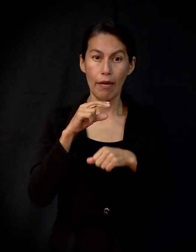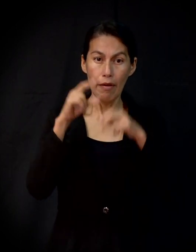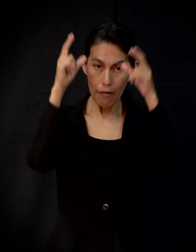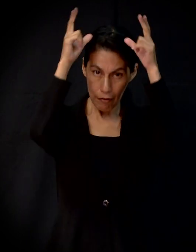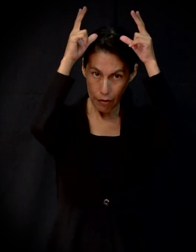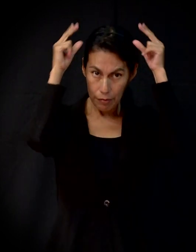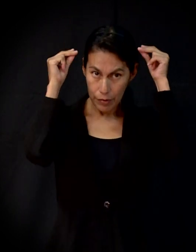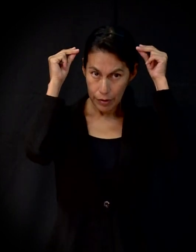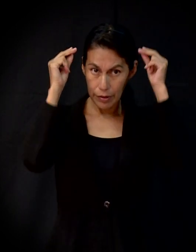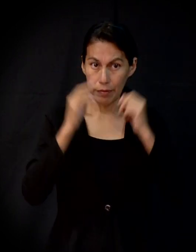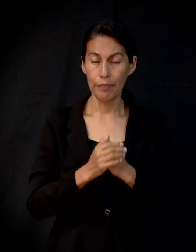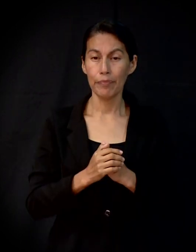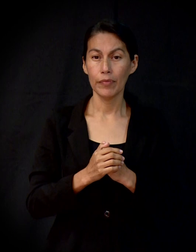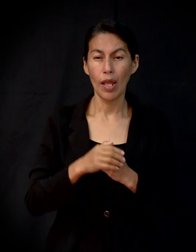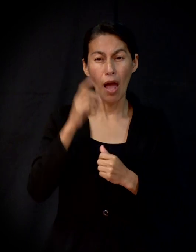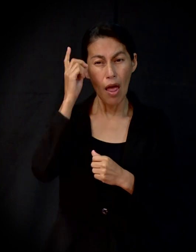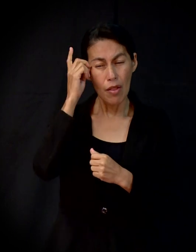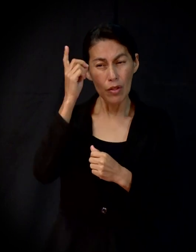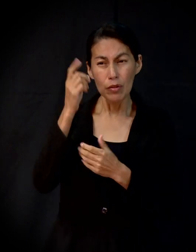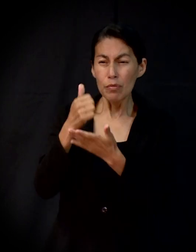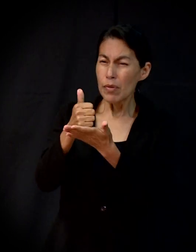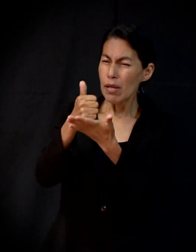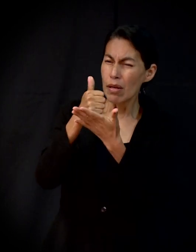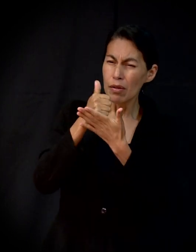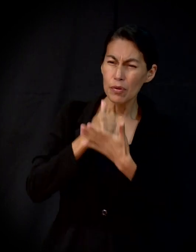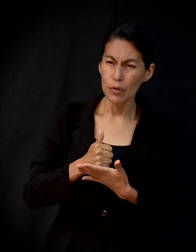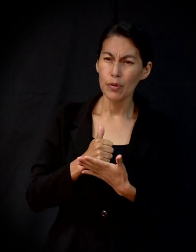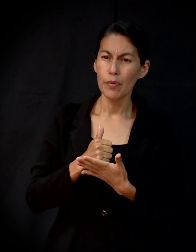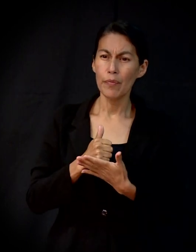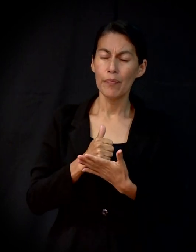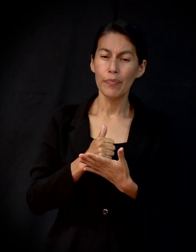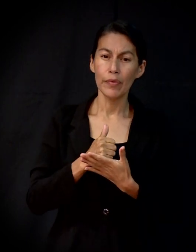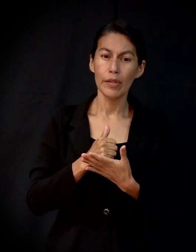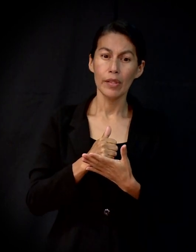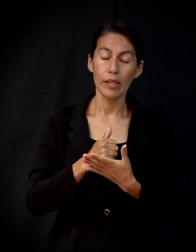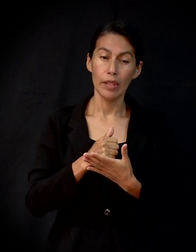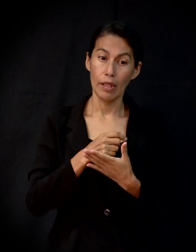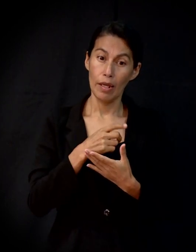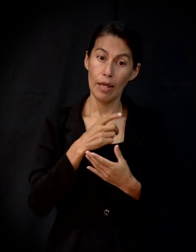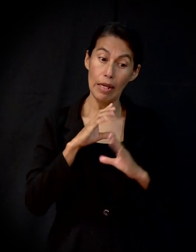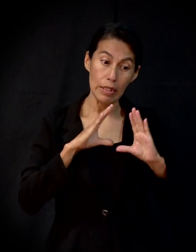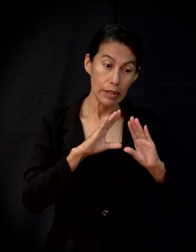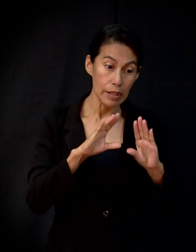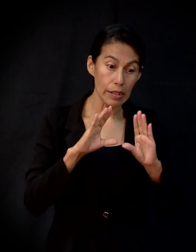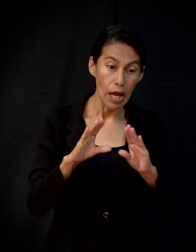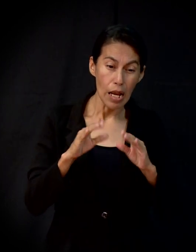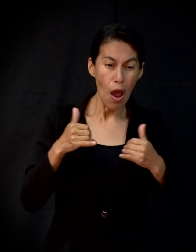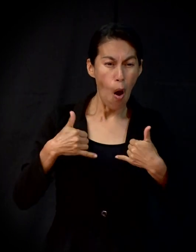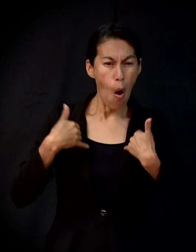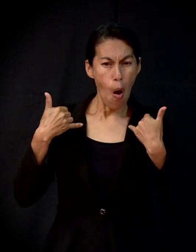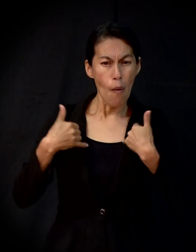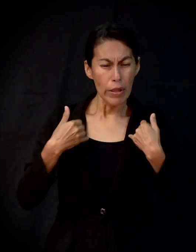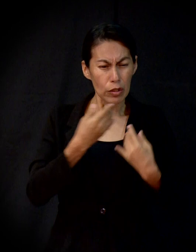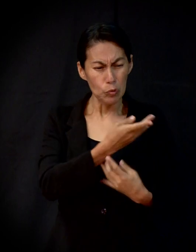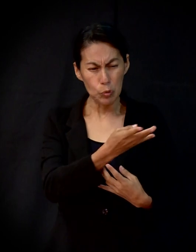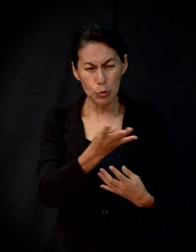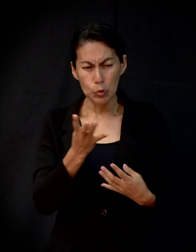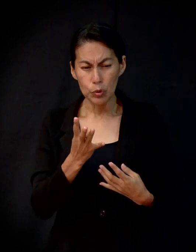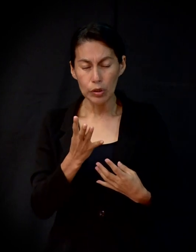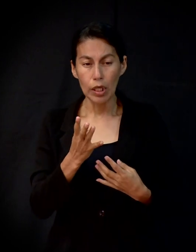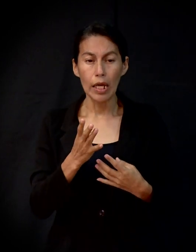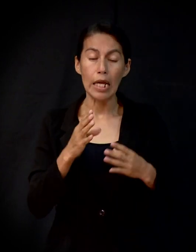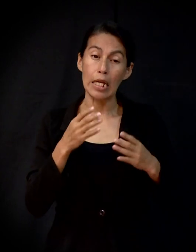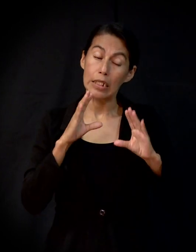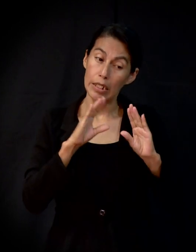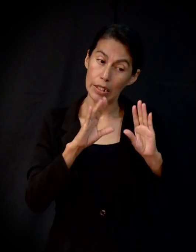Igual Dios me dio la oportunidad de transmitir a muchos jóvenes este importante